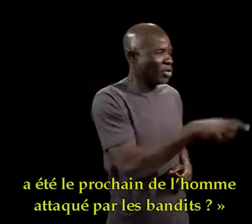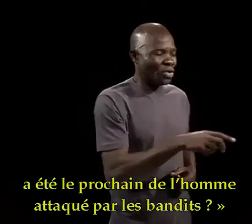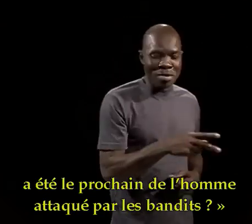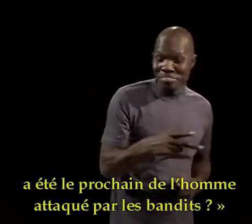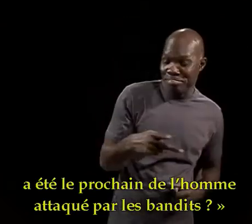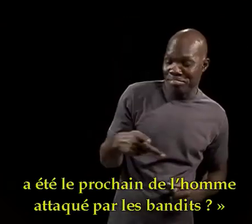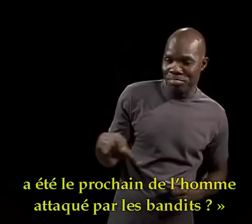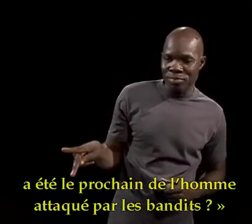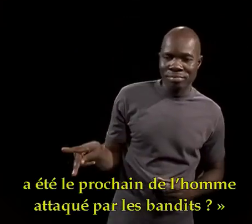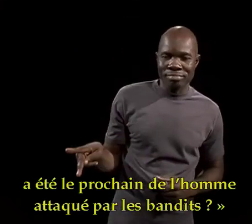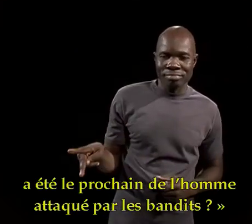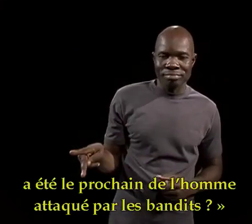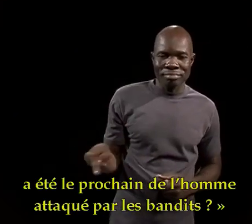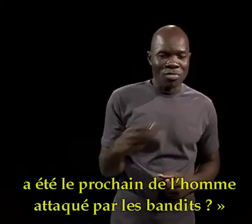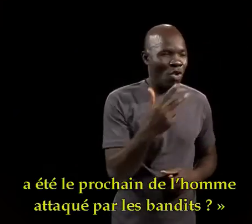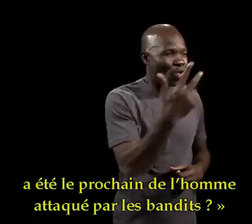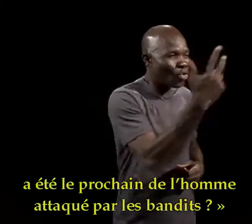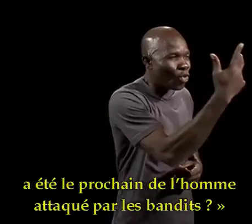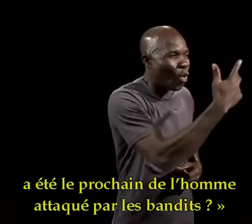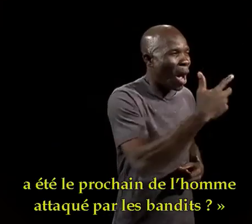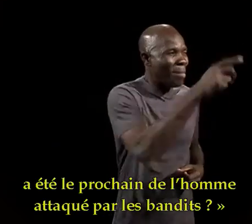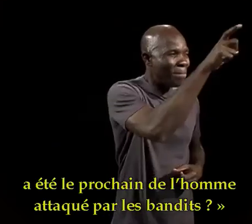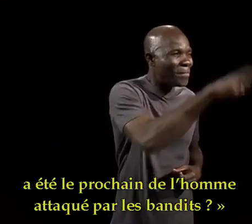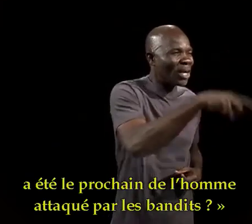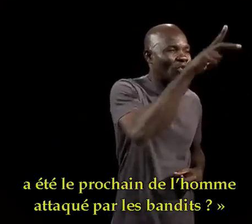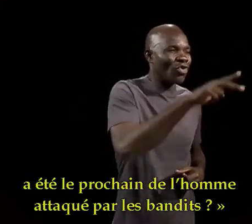a été le prochain de l'homme attaqué par les bandits ? »